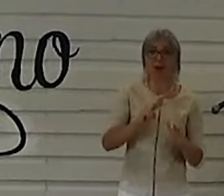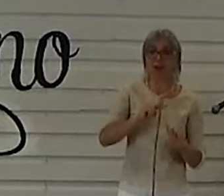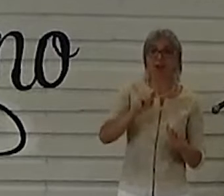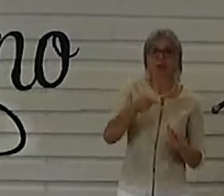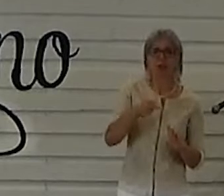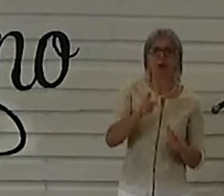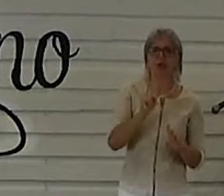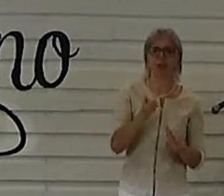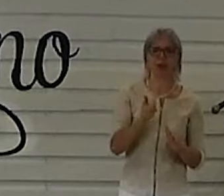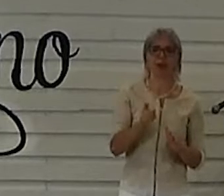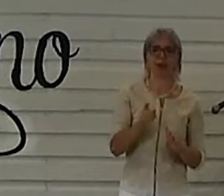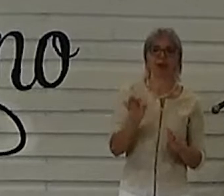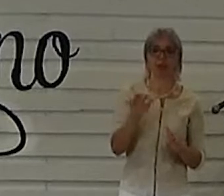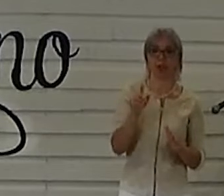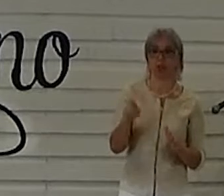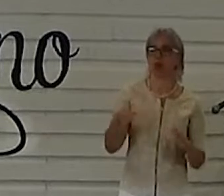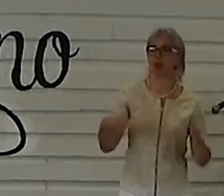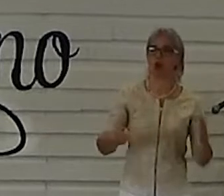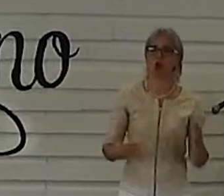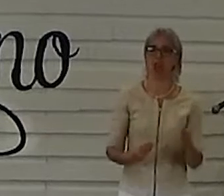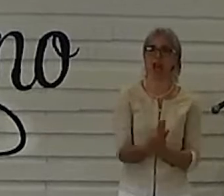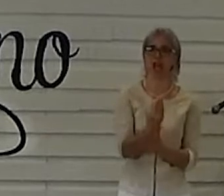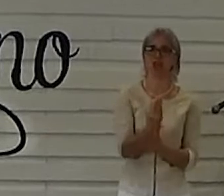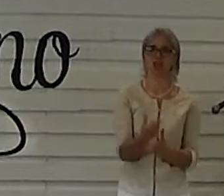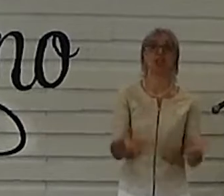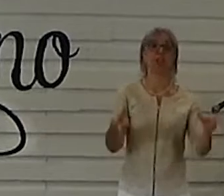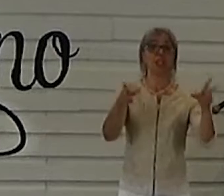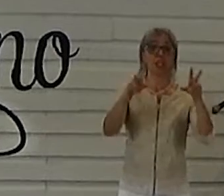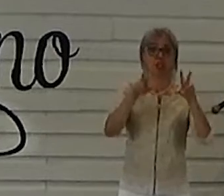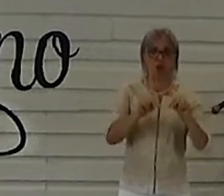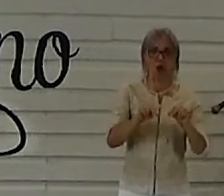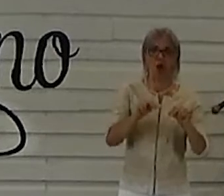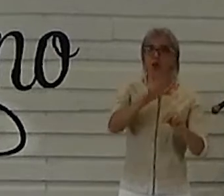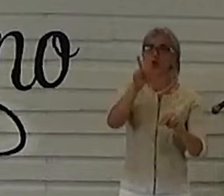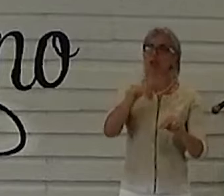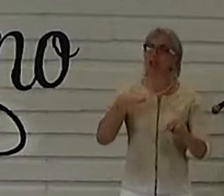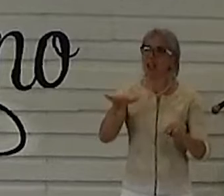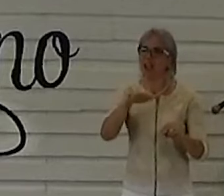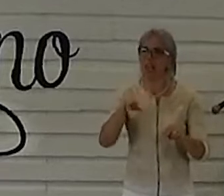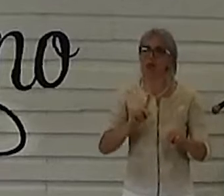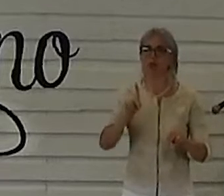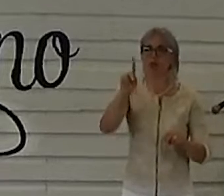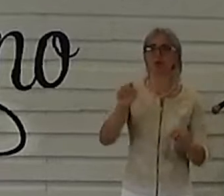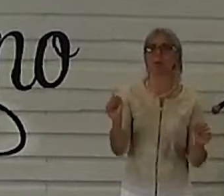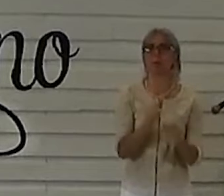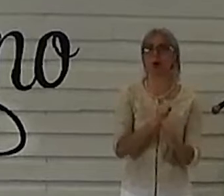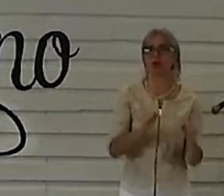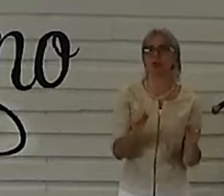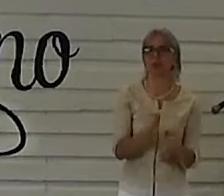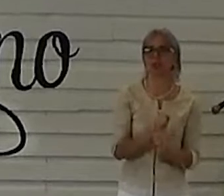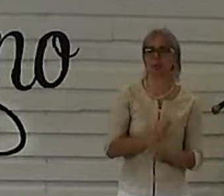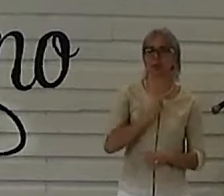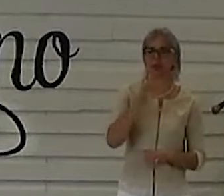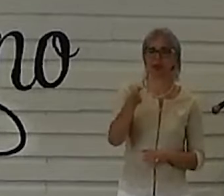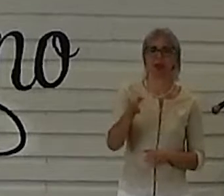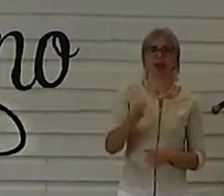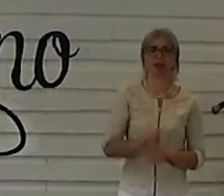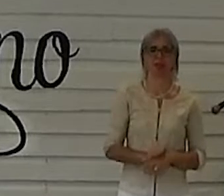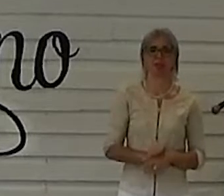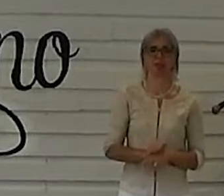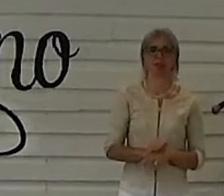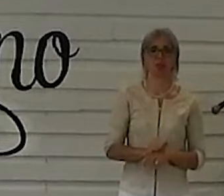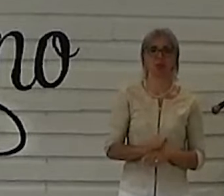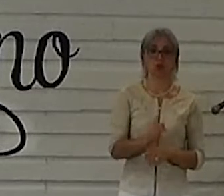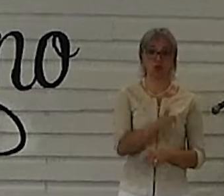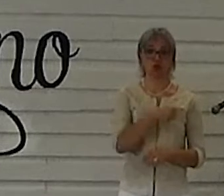Quindi se noi siamo nati di nuovo, siamo entrati nel regno di Dio. Chi governa su di noi? Dio.